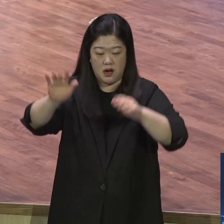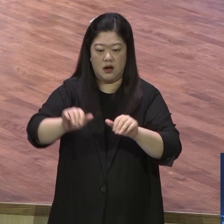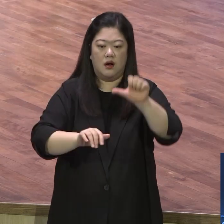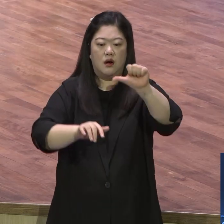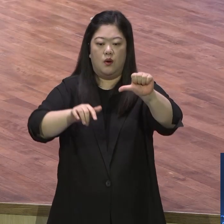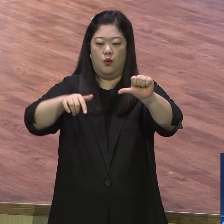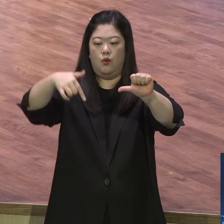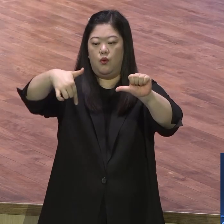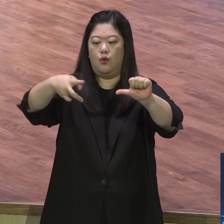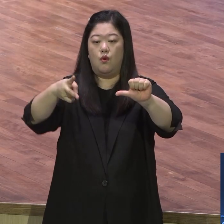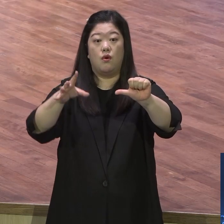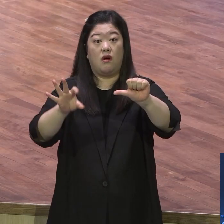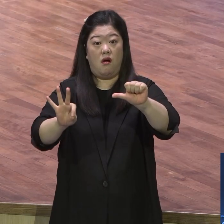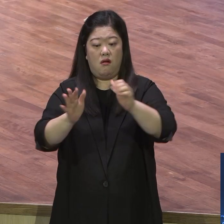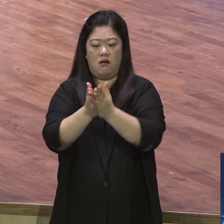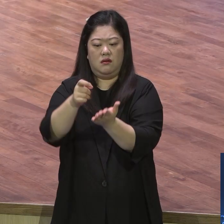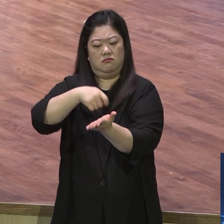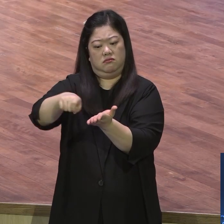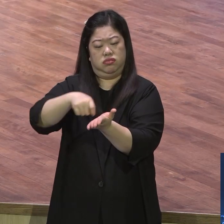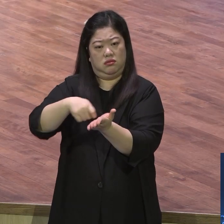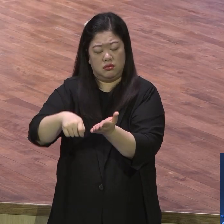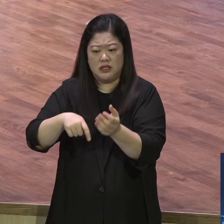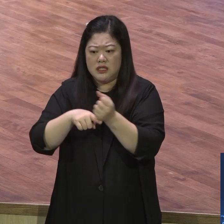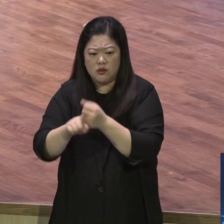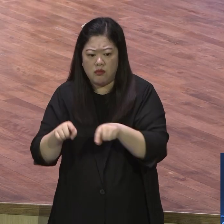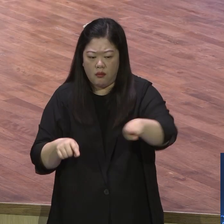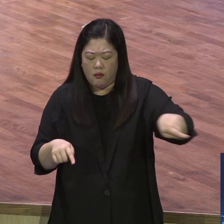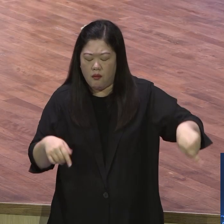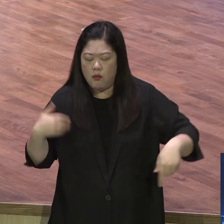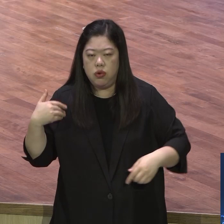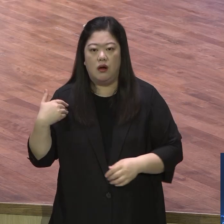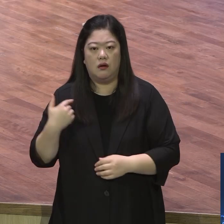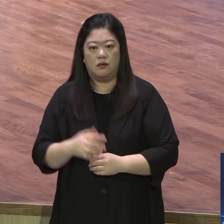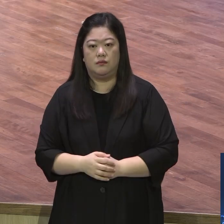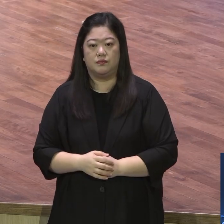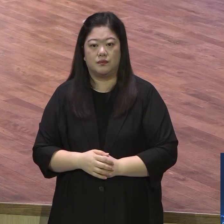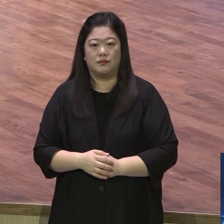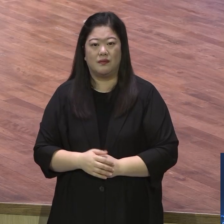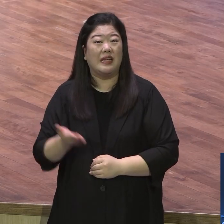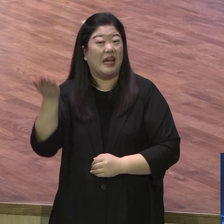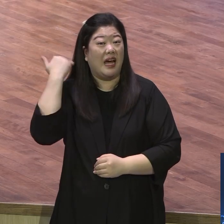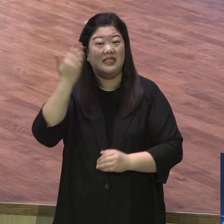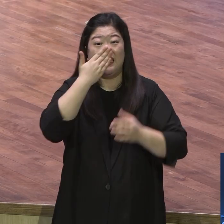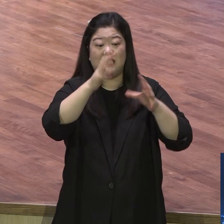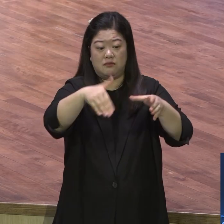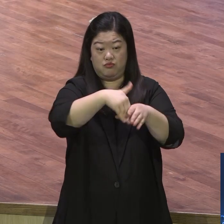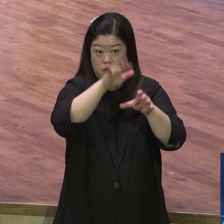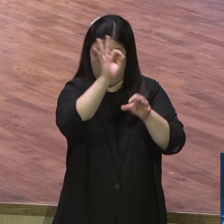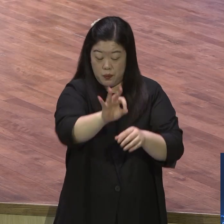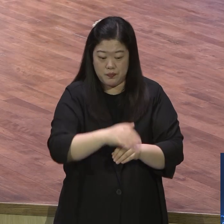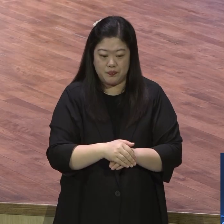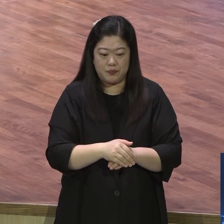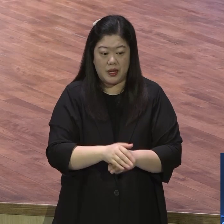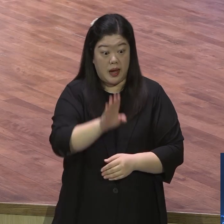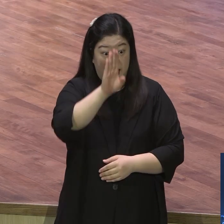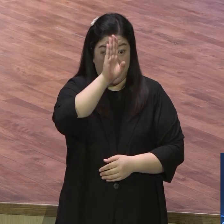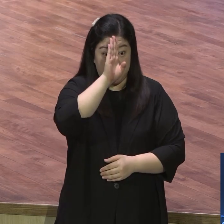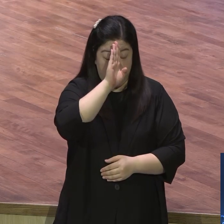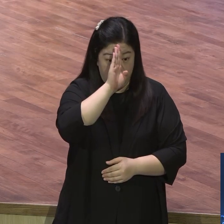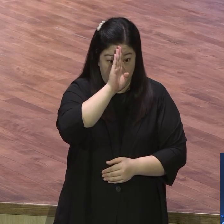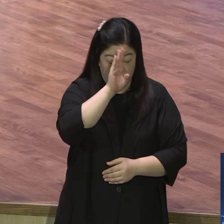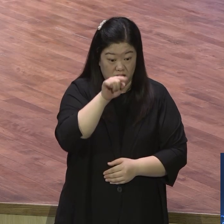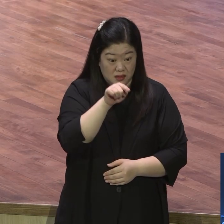딱 놓치고 있었어요 당시 팔레스타인 사람들은요 모든 병은 죄의 결과다 그래서 유리핸들